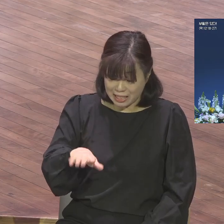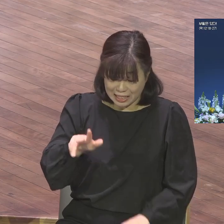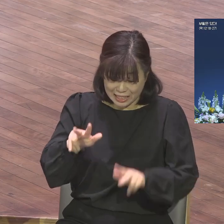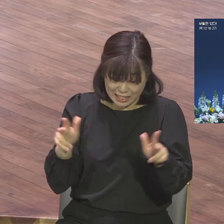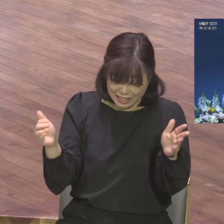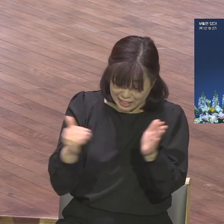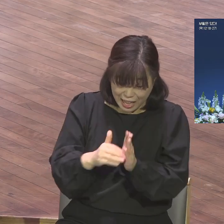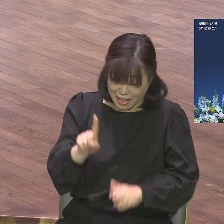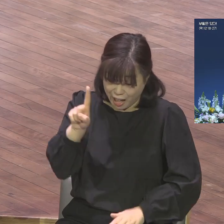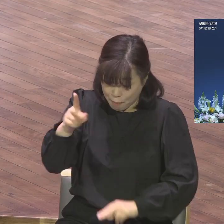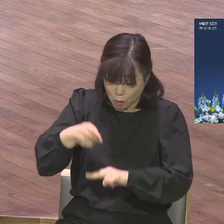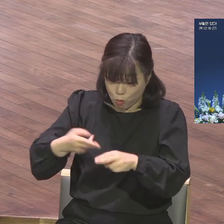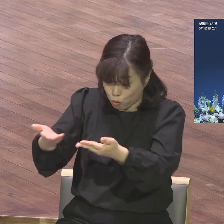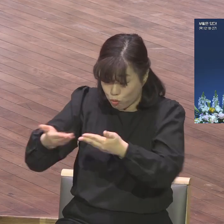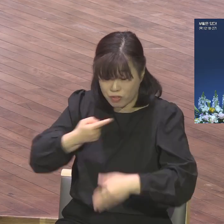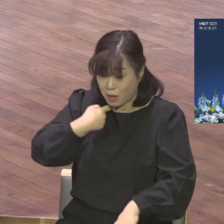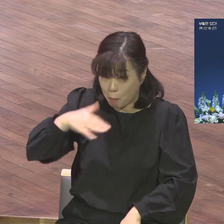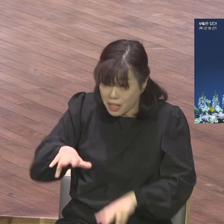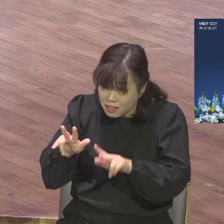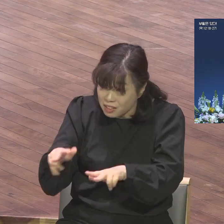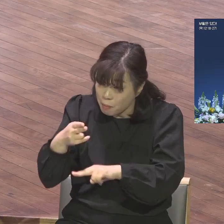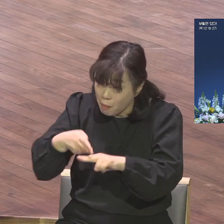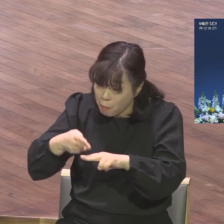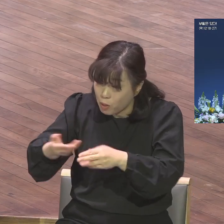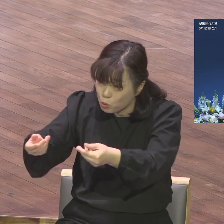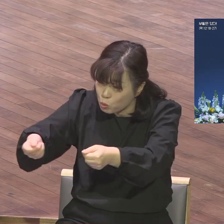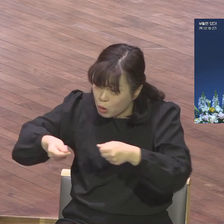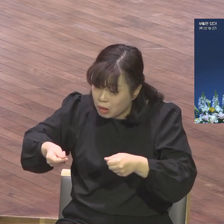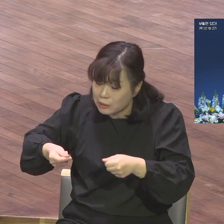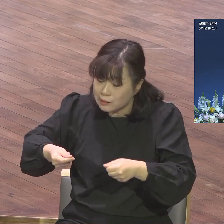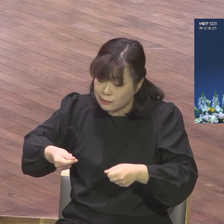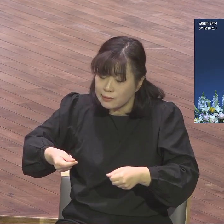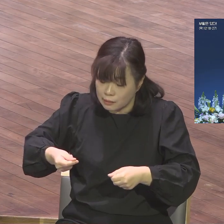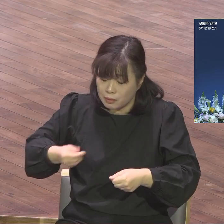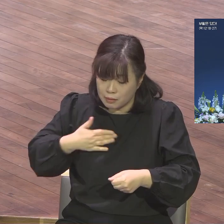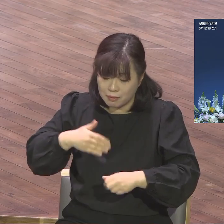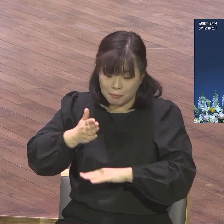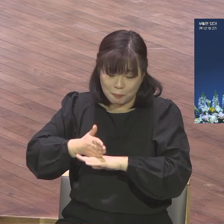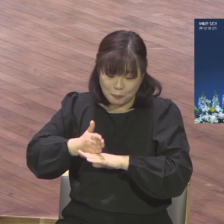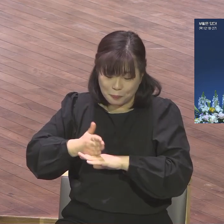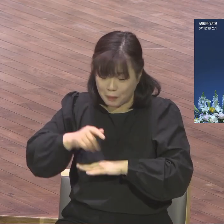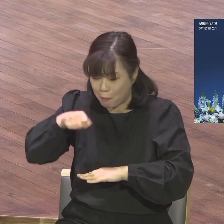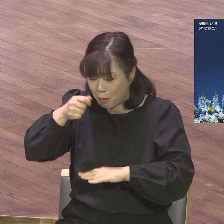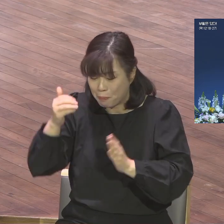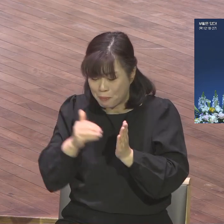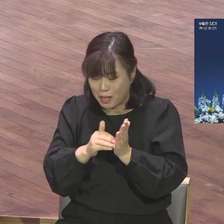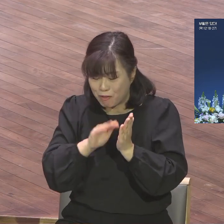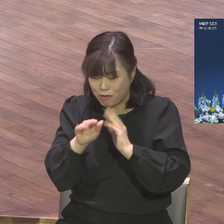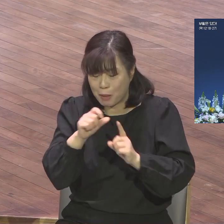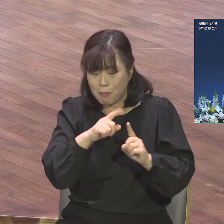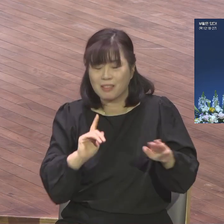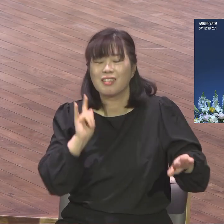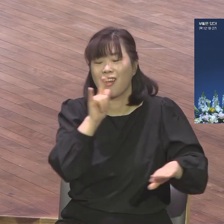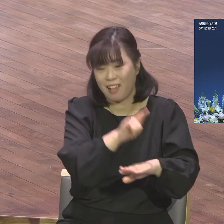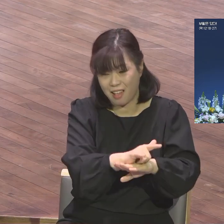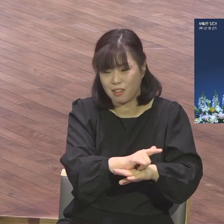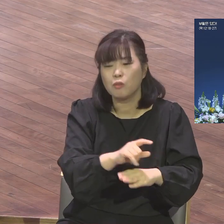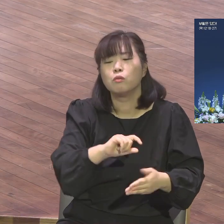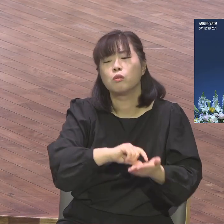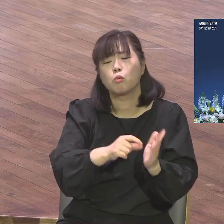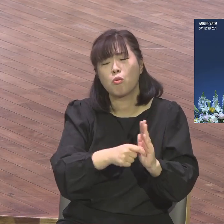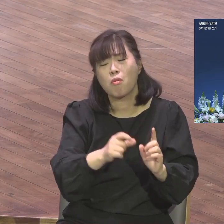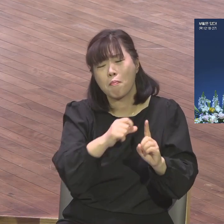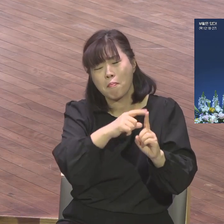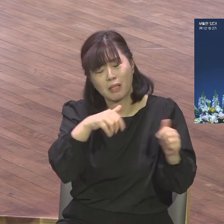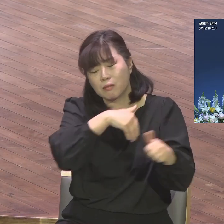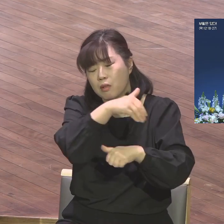파키스탄은 그러니까 이 시아파를 시작한 이란과 순위파를 시작한 사우디아라비아